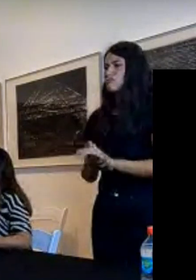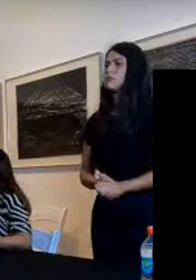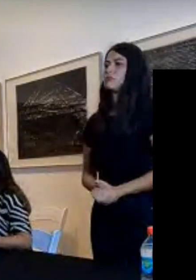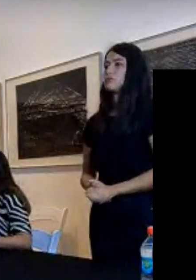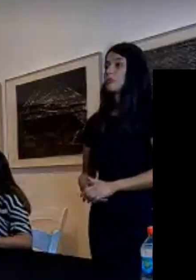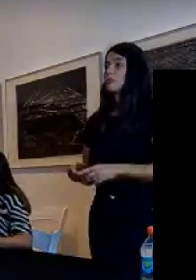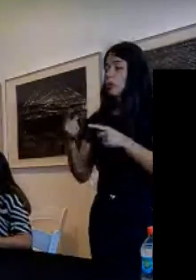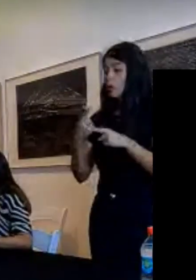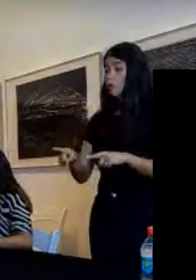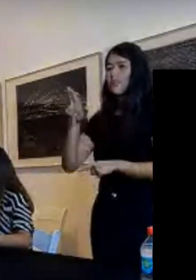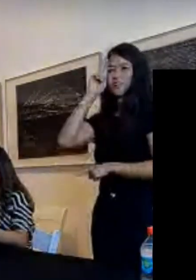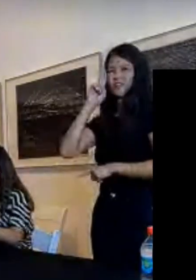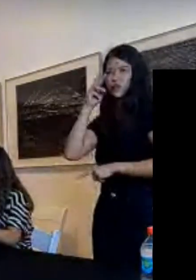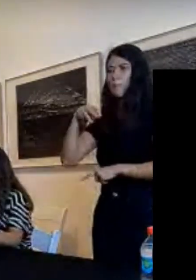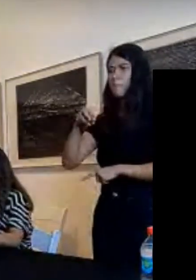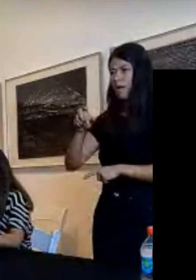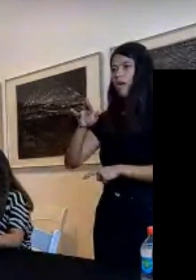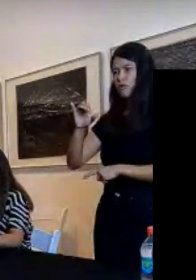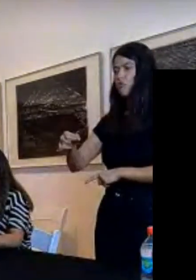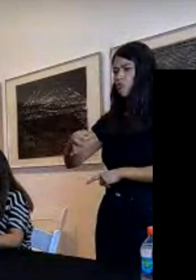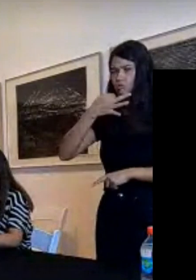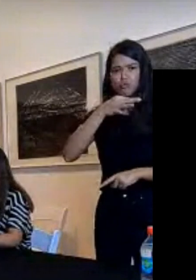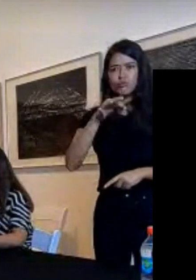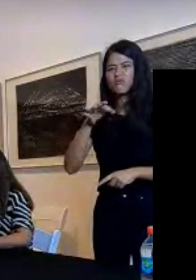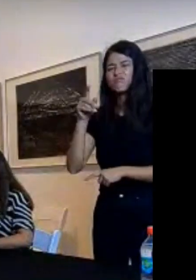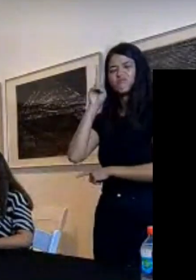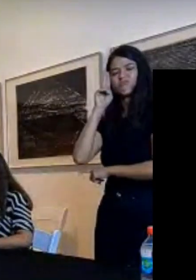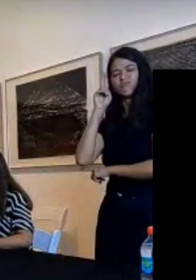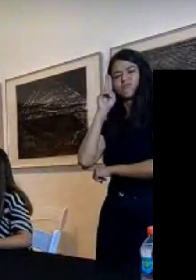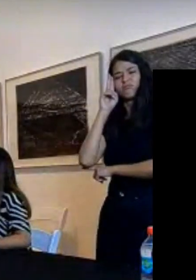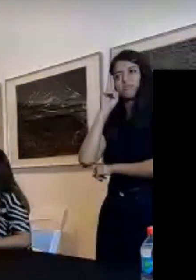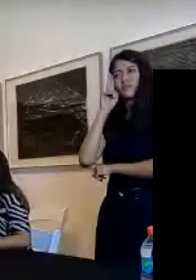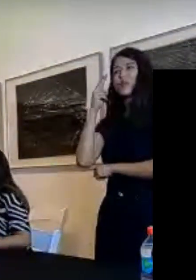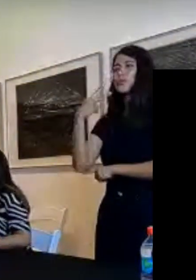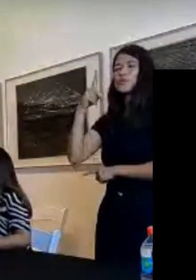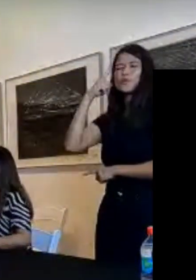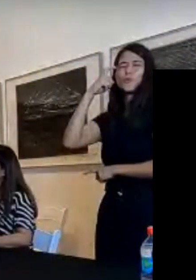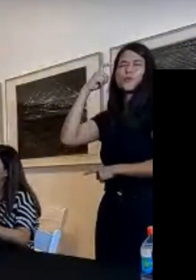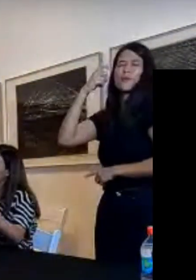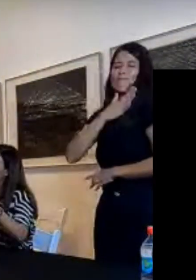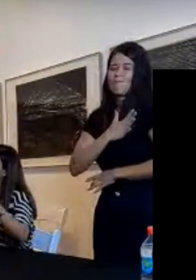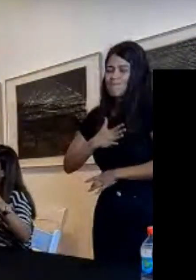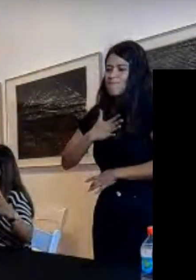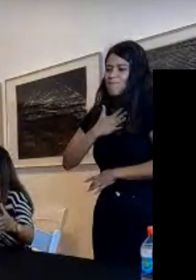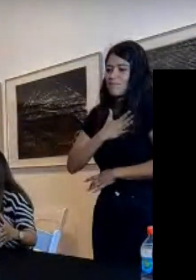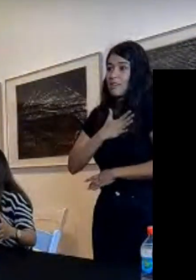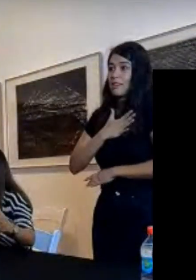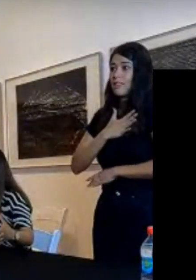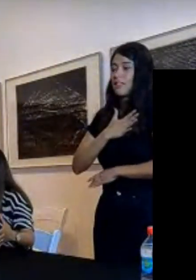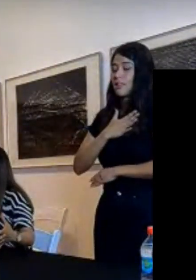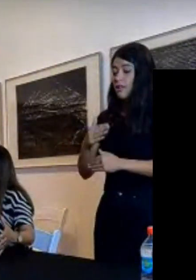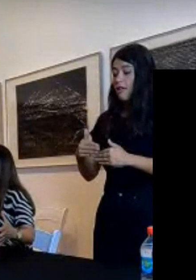Otra reflexión que planteaba Mario Pedrosa era justamente su anhelo de que tanto el exterior